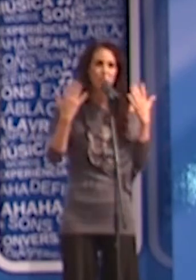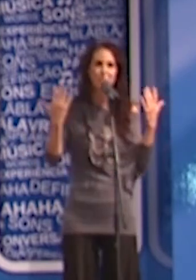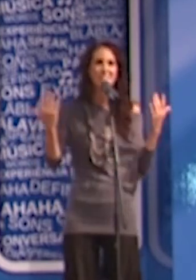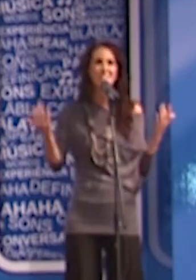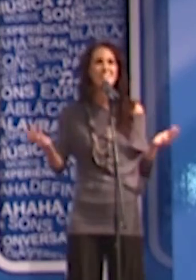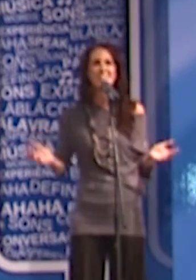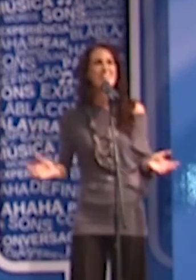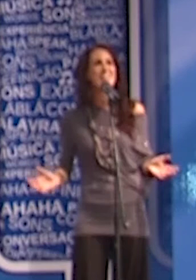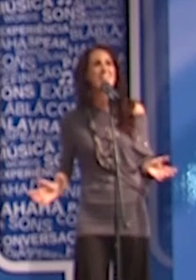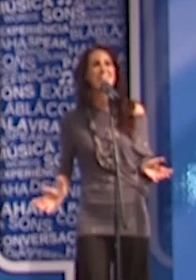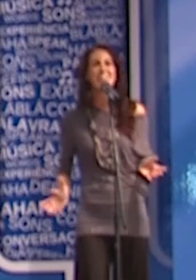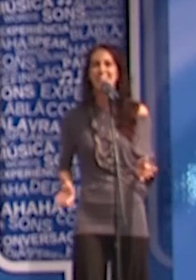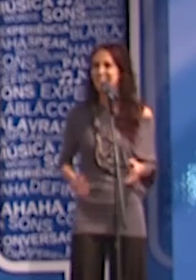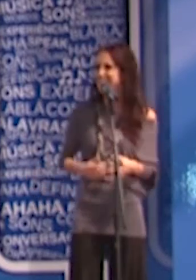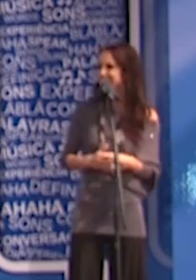para o dia.